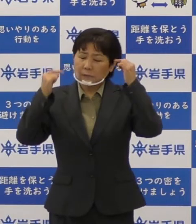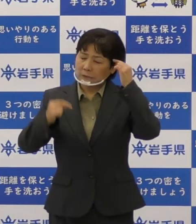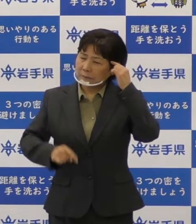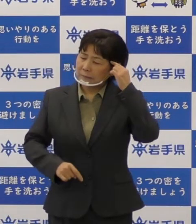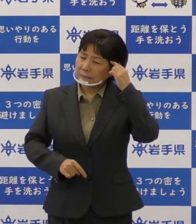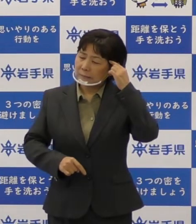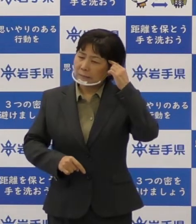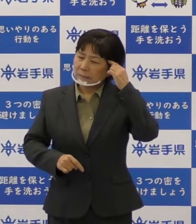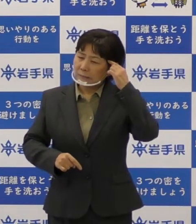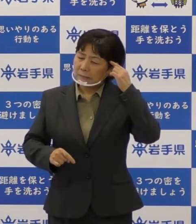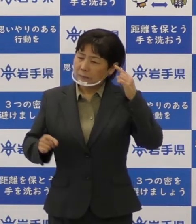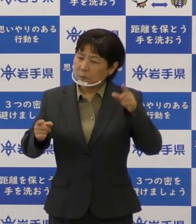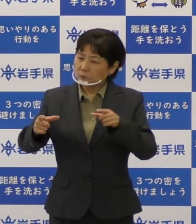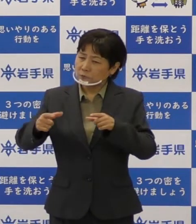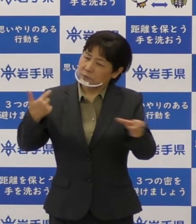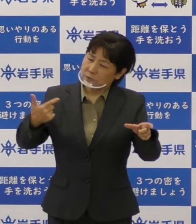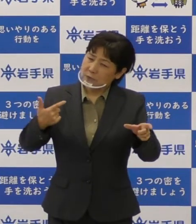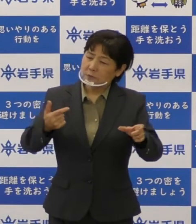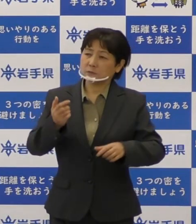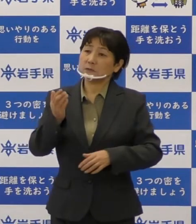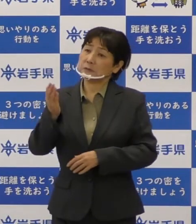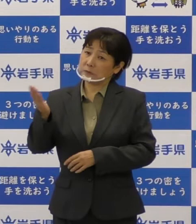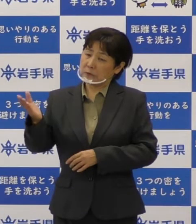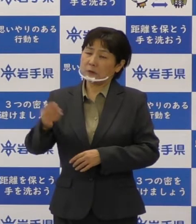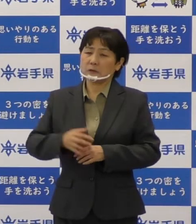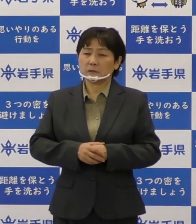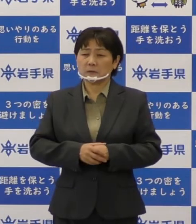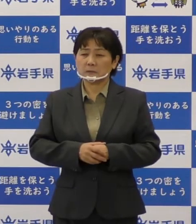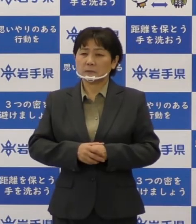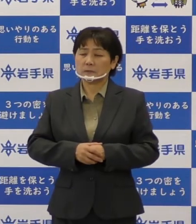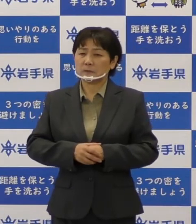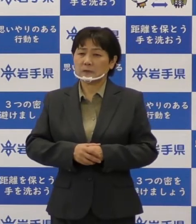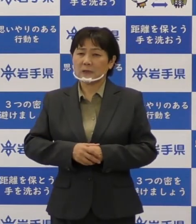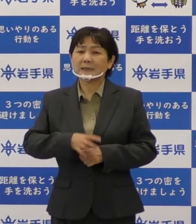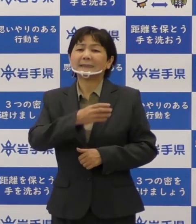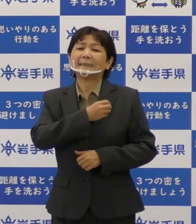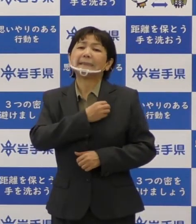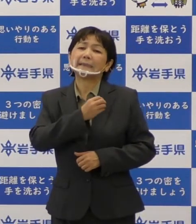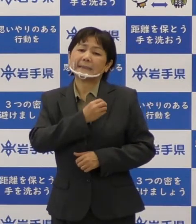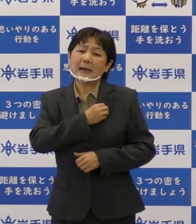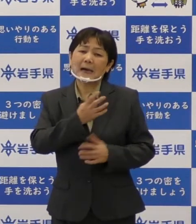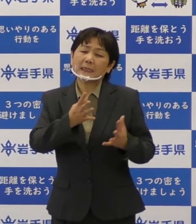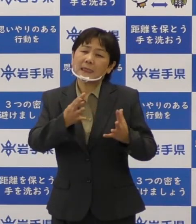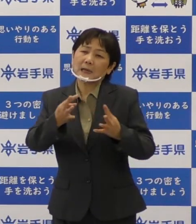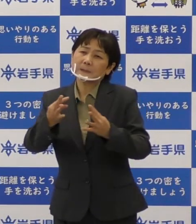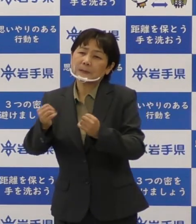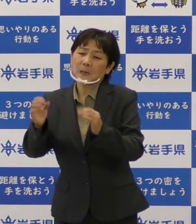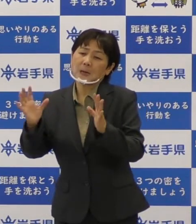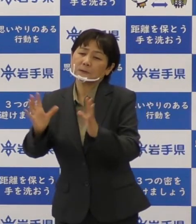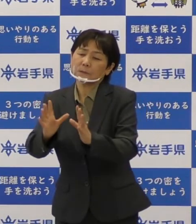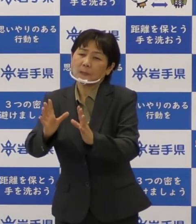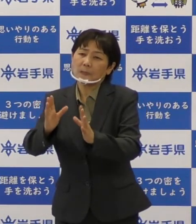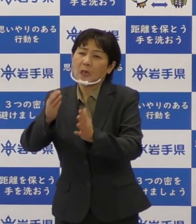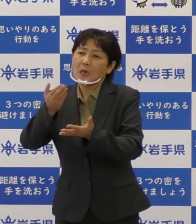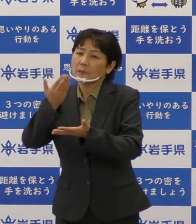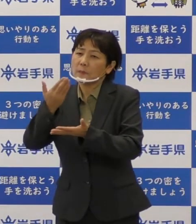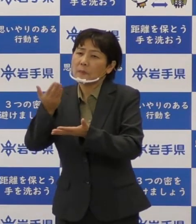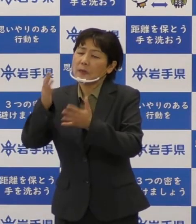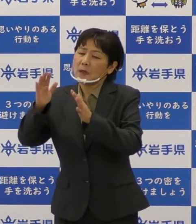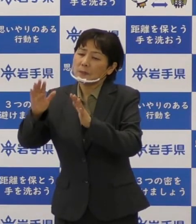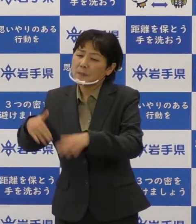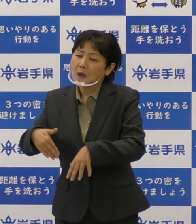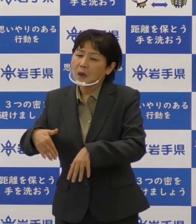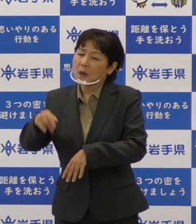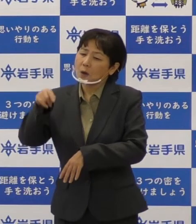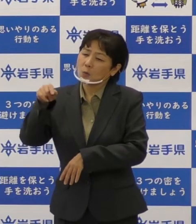ともあるんですけれども、議員がですね、公民党で退職していたことについての所感、およびあと改めてなんですけれども、